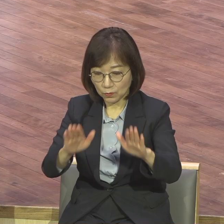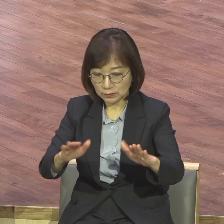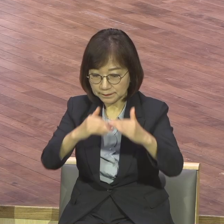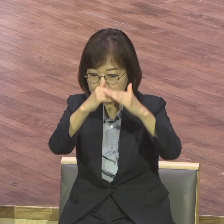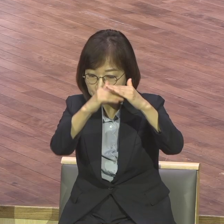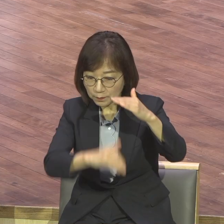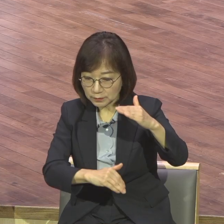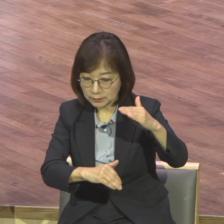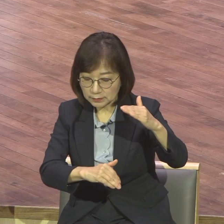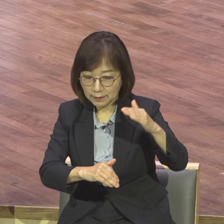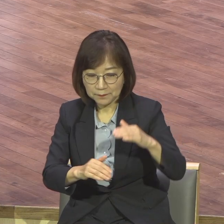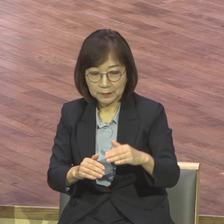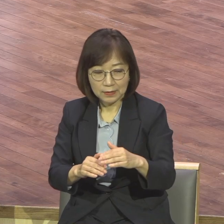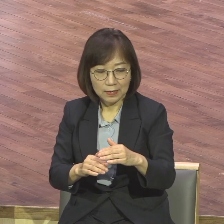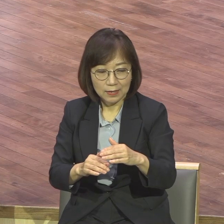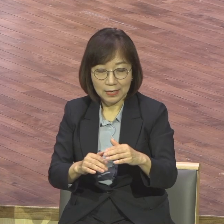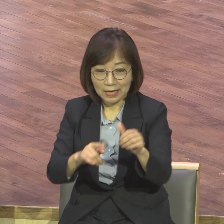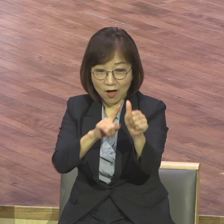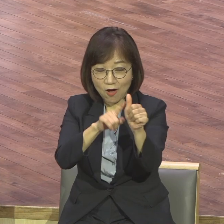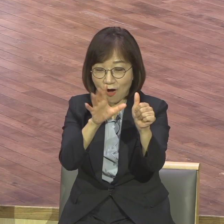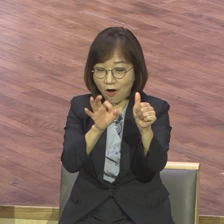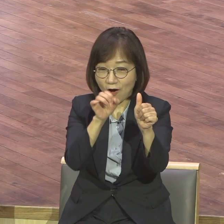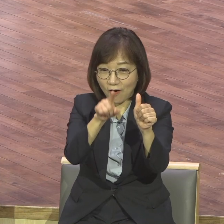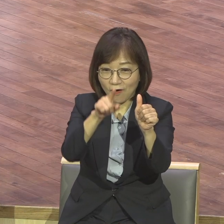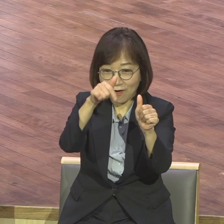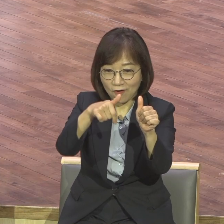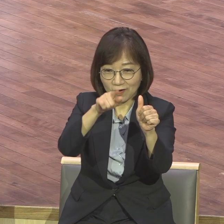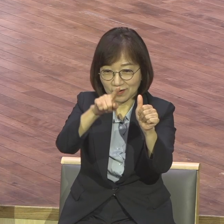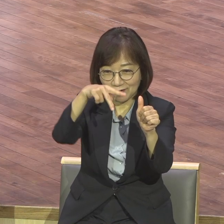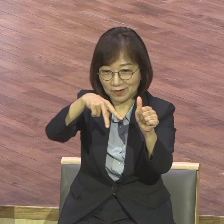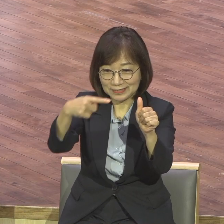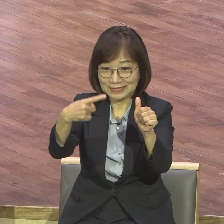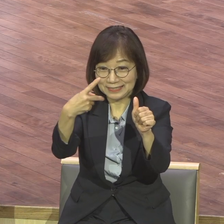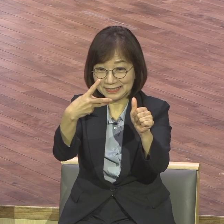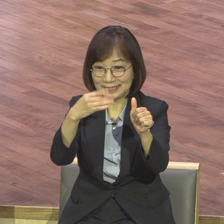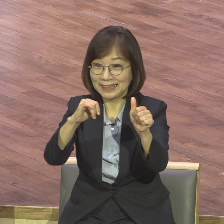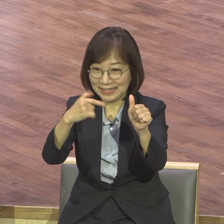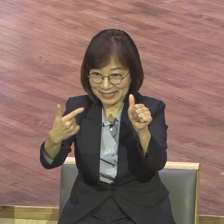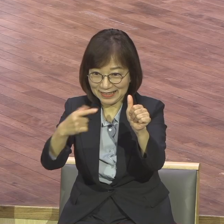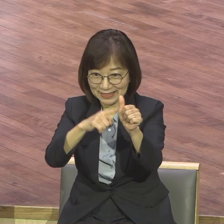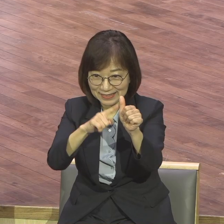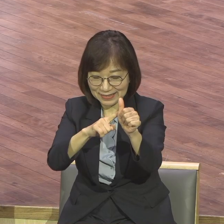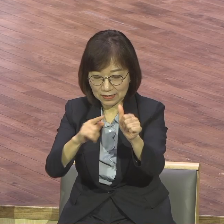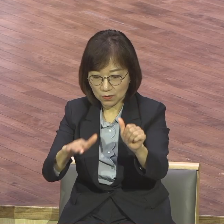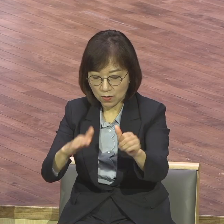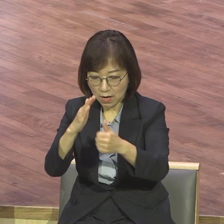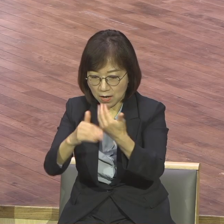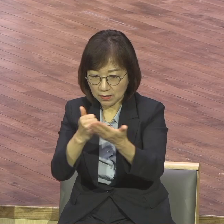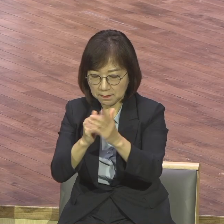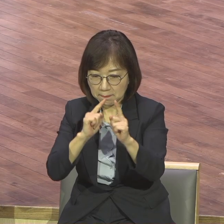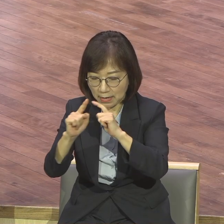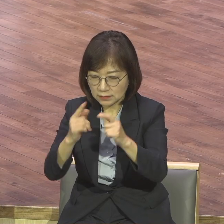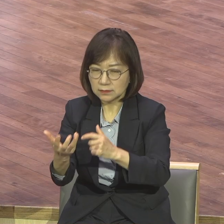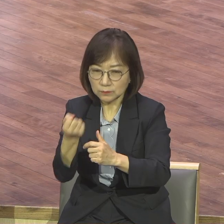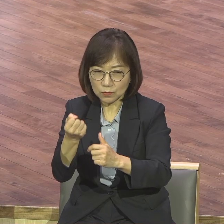말씀이 그의 인생에 극적으로 반전을 일으킨 이